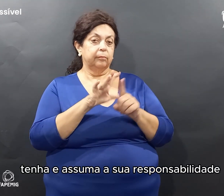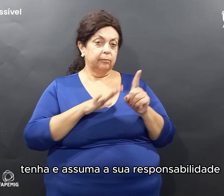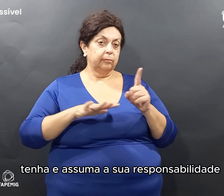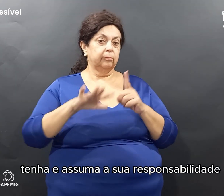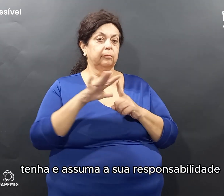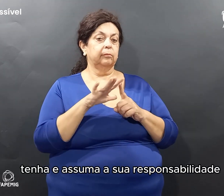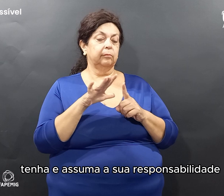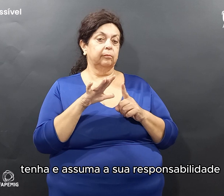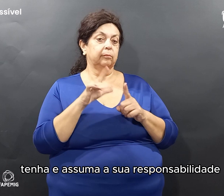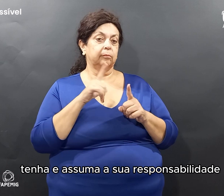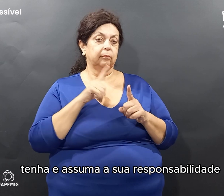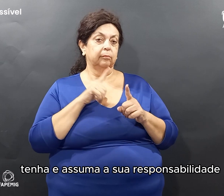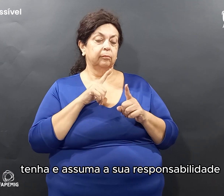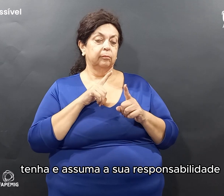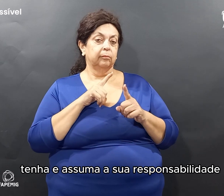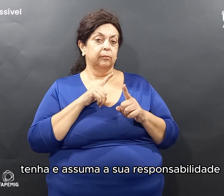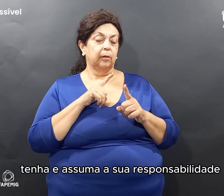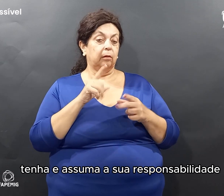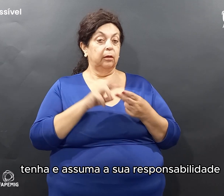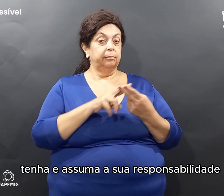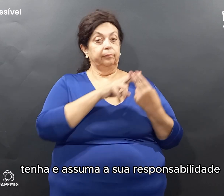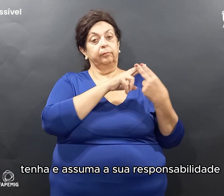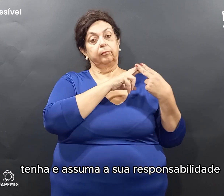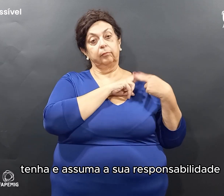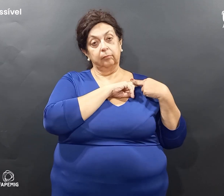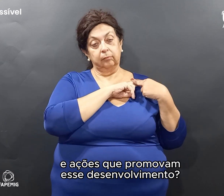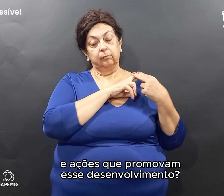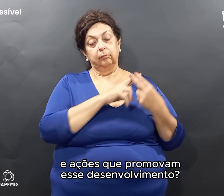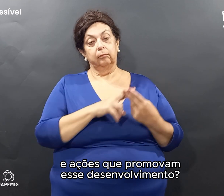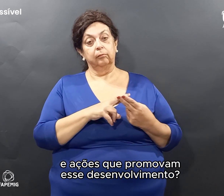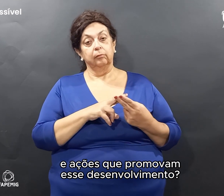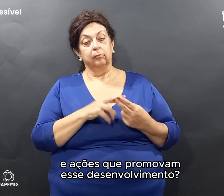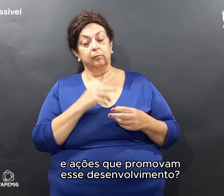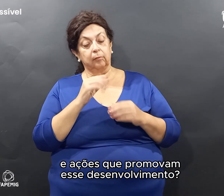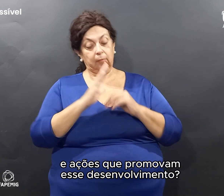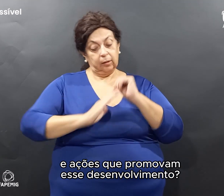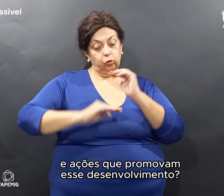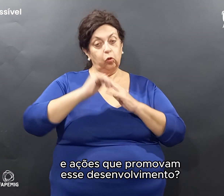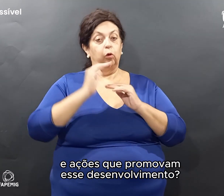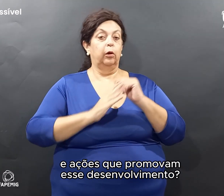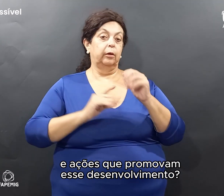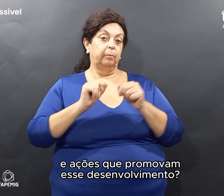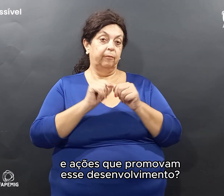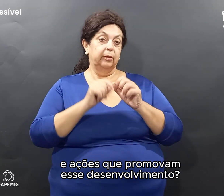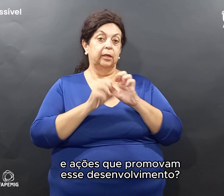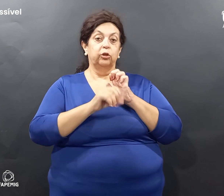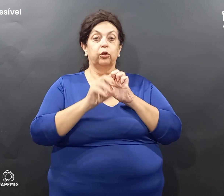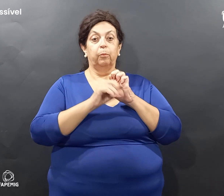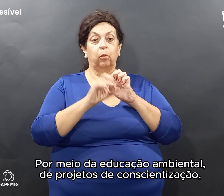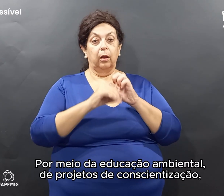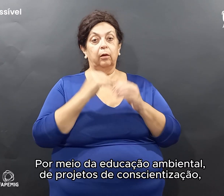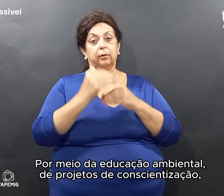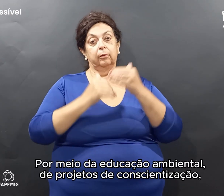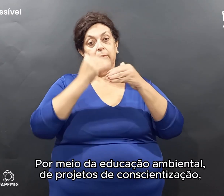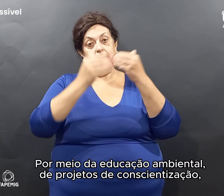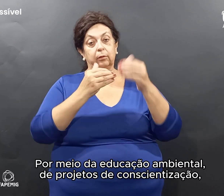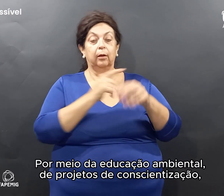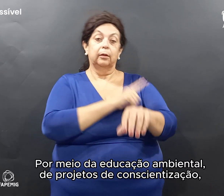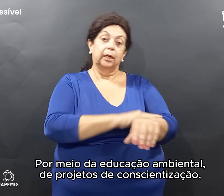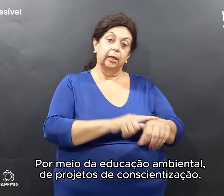e assuma a sua responsabilidade e ações que promovam esse desenvolvimento? Por meio da educação ambiental,